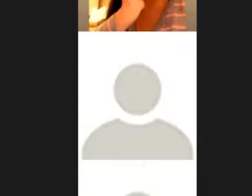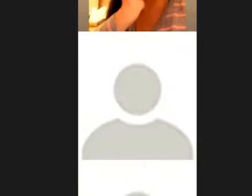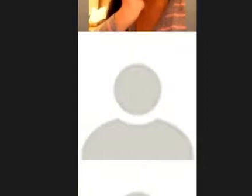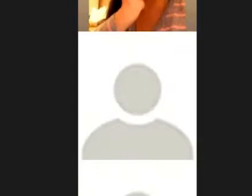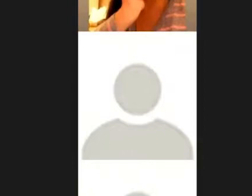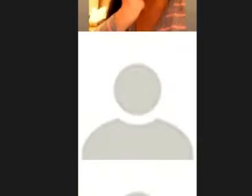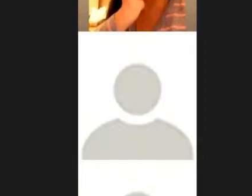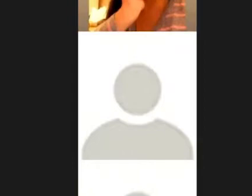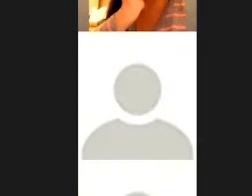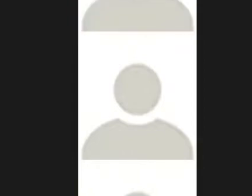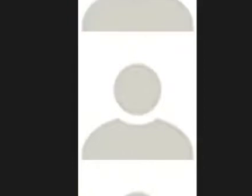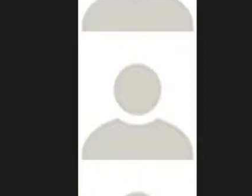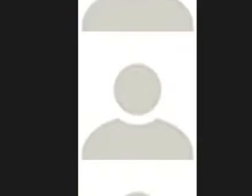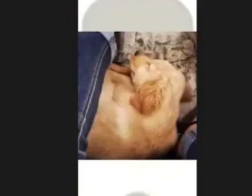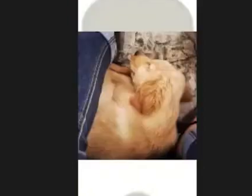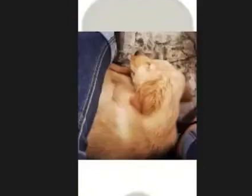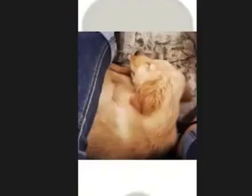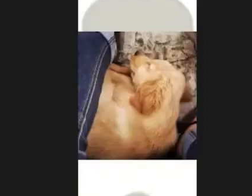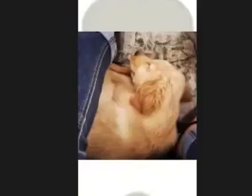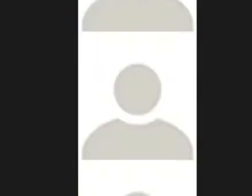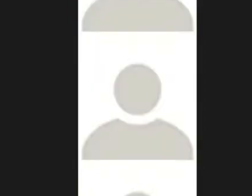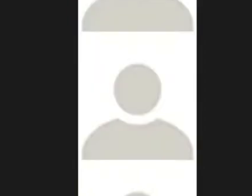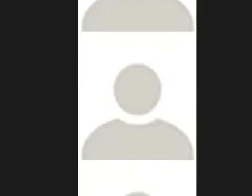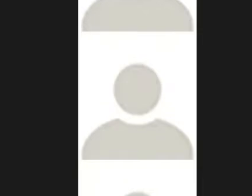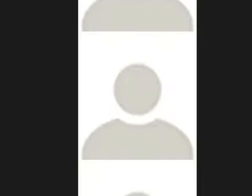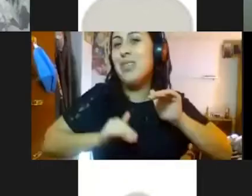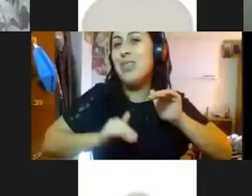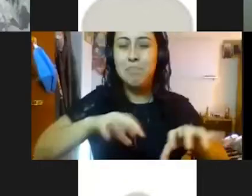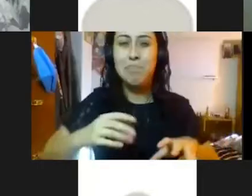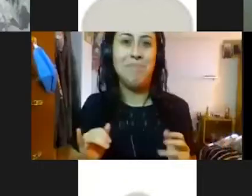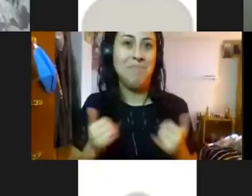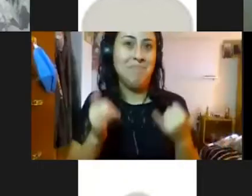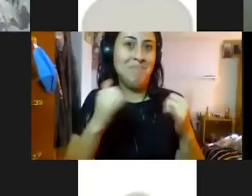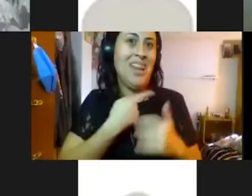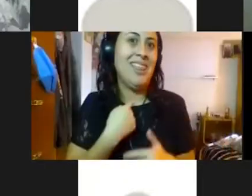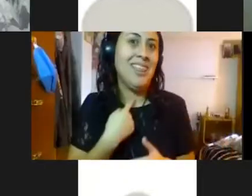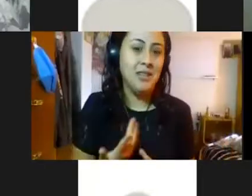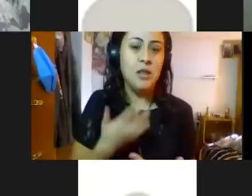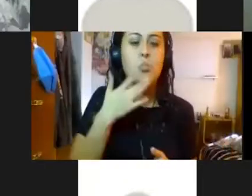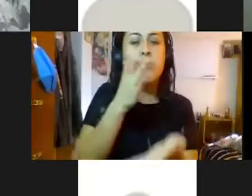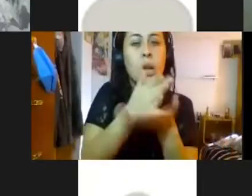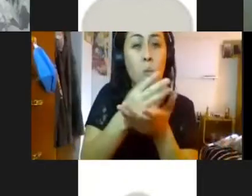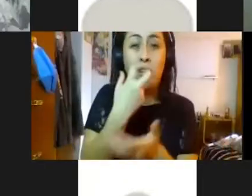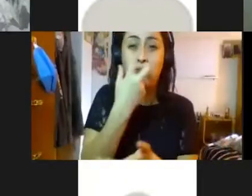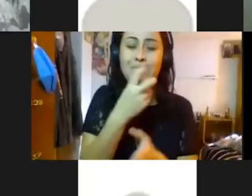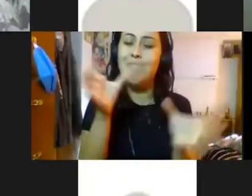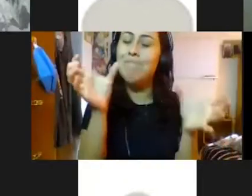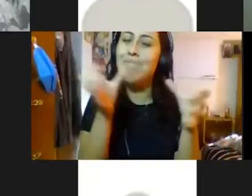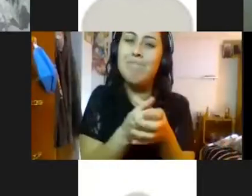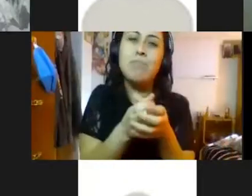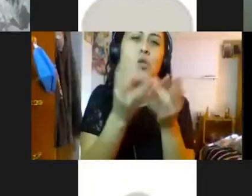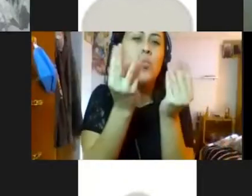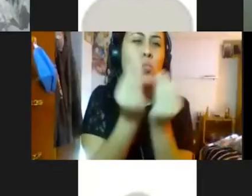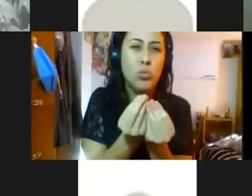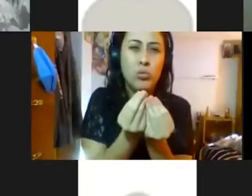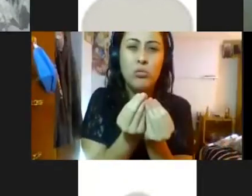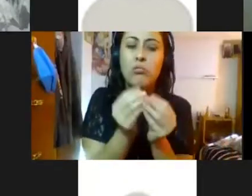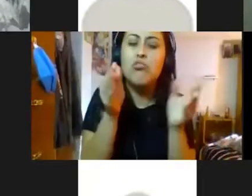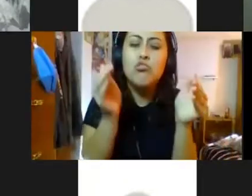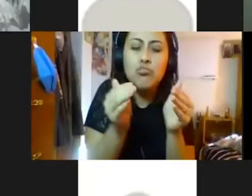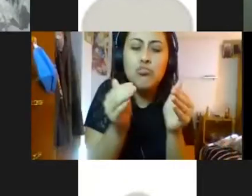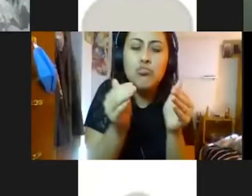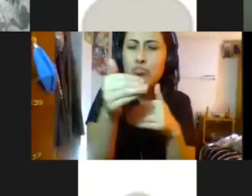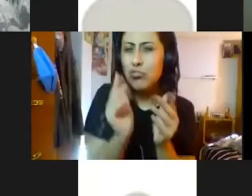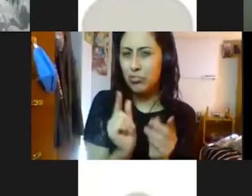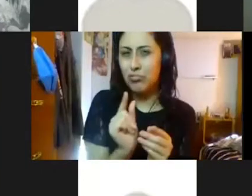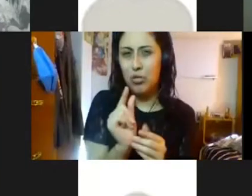niños. En general, las escuelas, insisto, al ser comunidades pequeñas, tienen la posibilidad de generar proyectos al interior